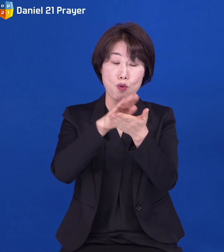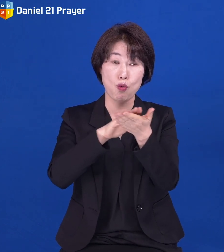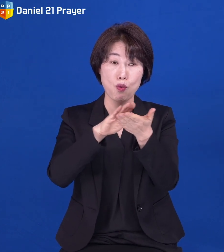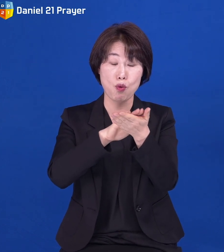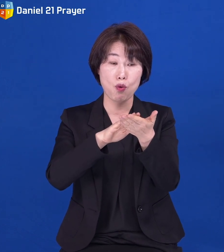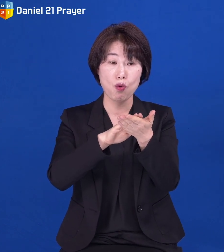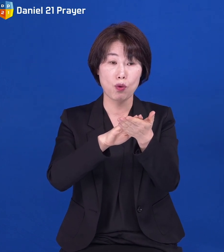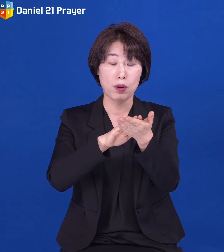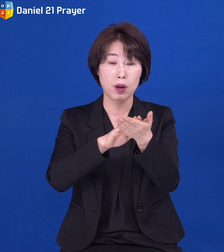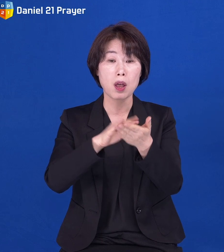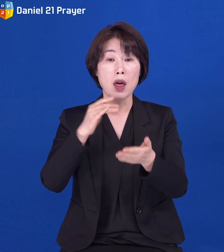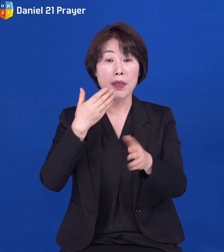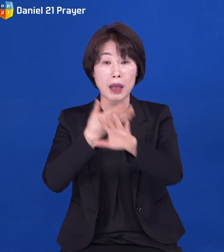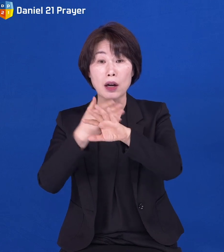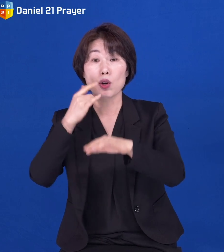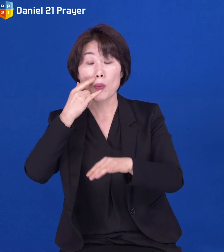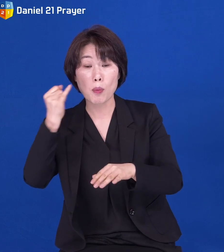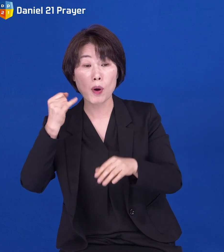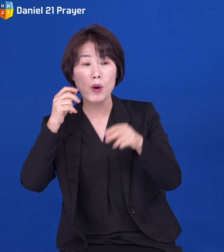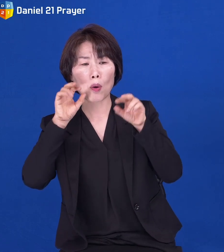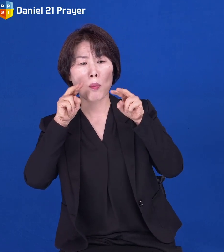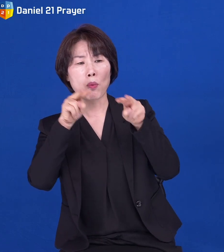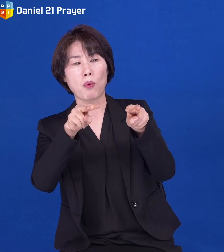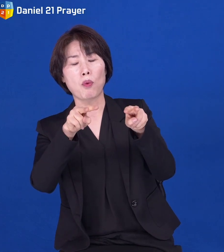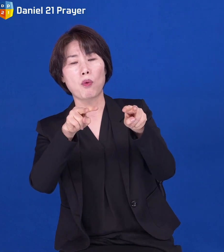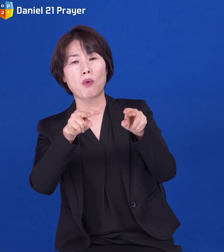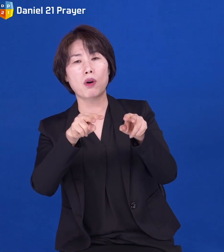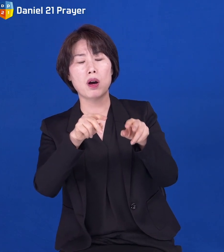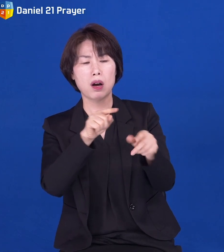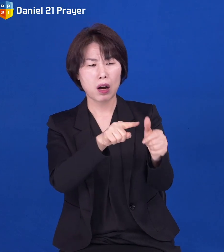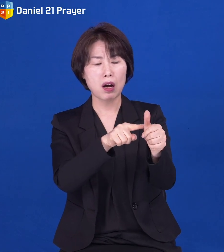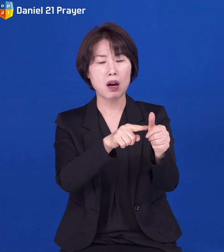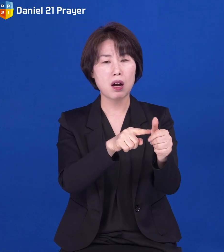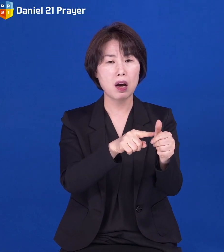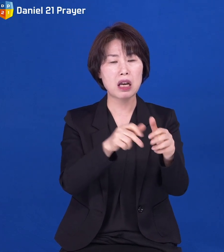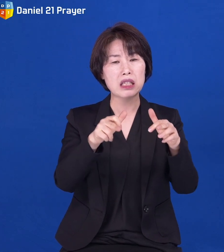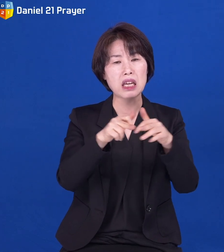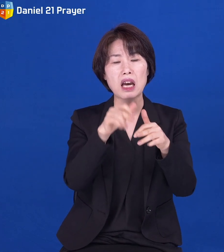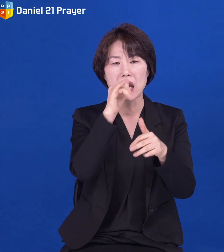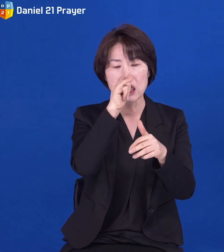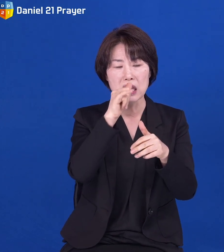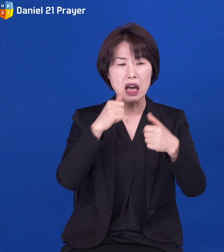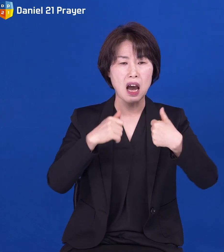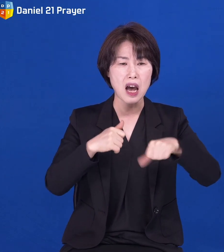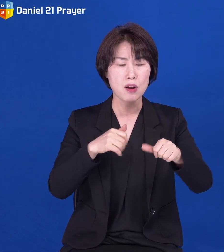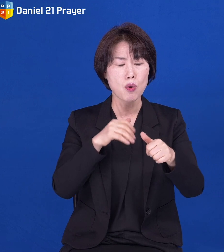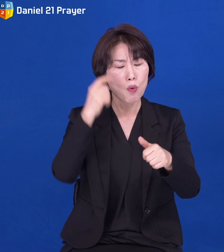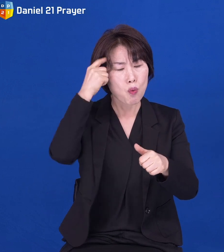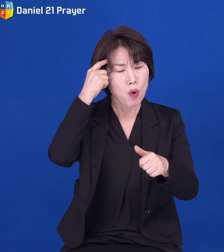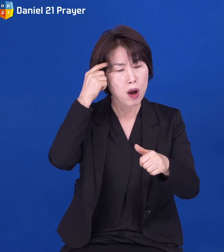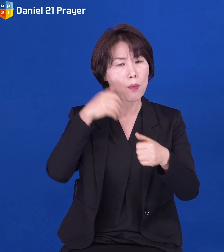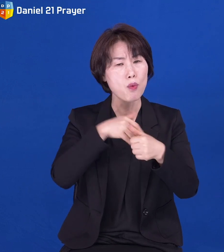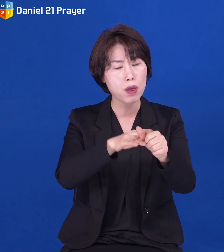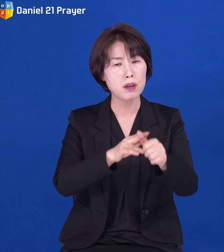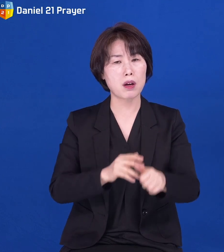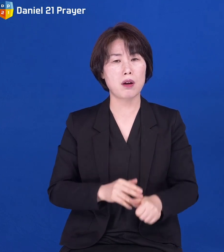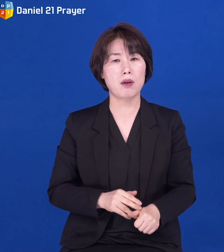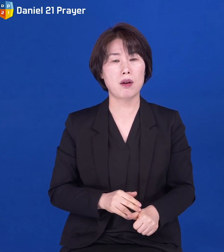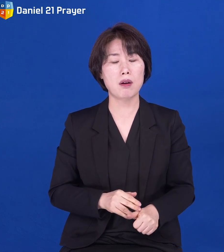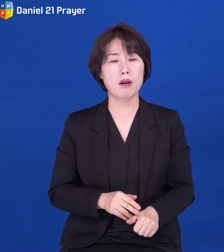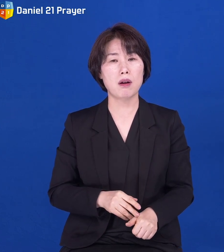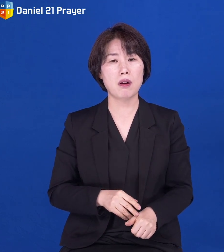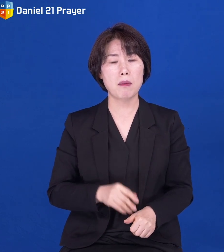난 거예요. 왜 그런 아이를 유치원에 여기를 왜 보냈냐. 근데 다 통합이었거든요,